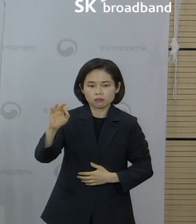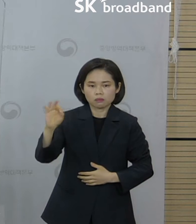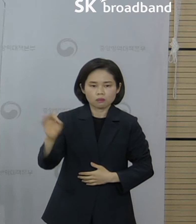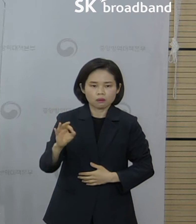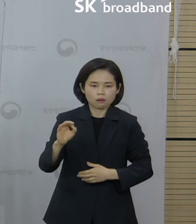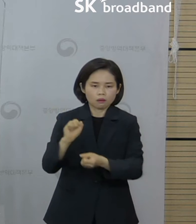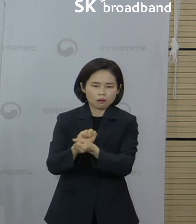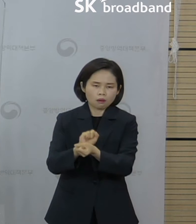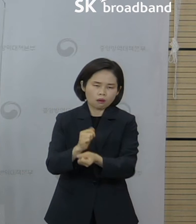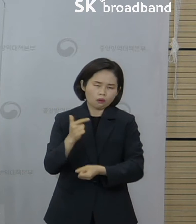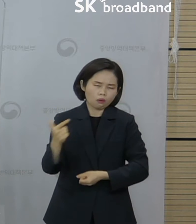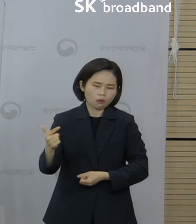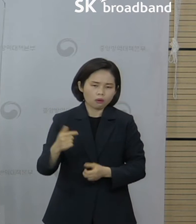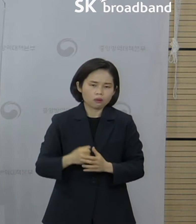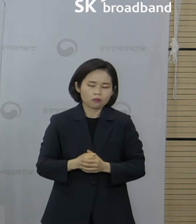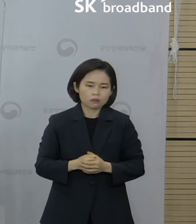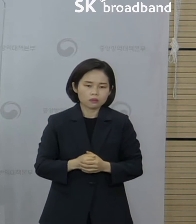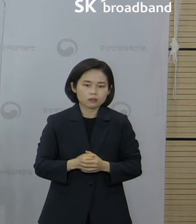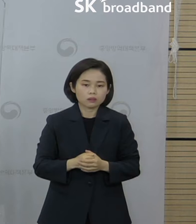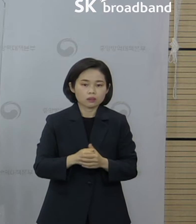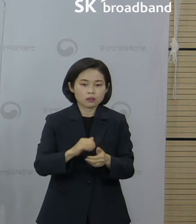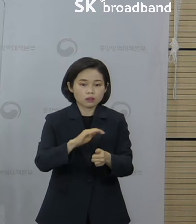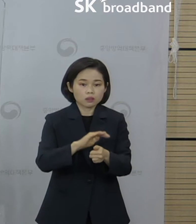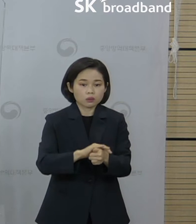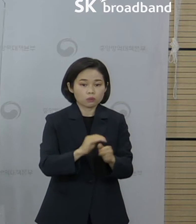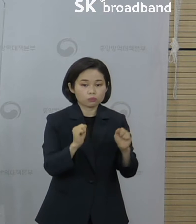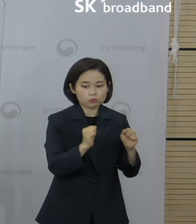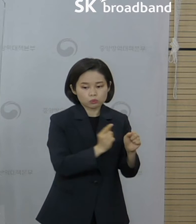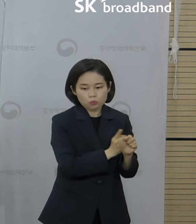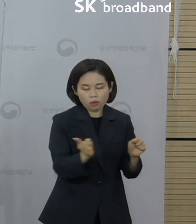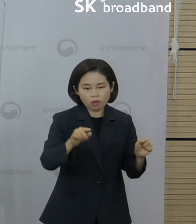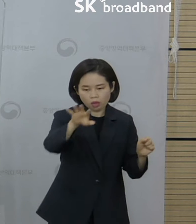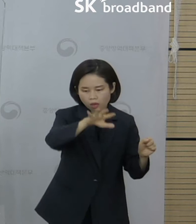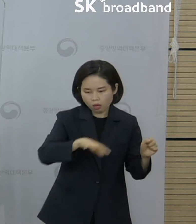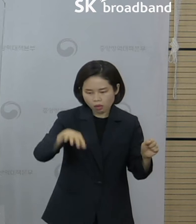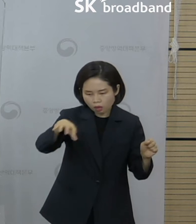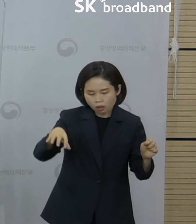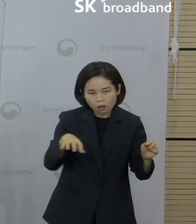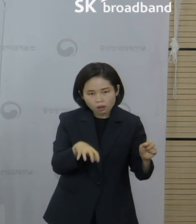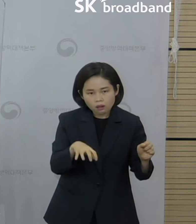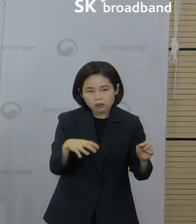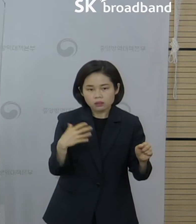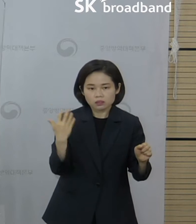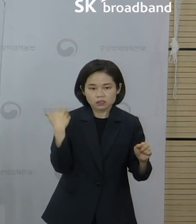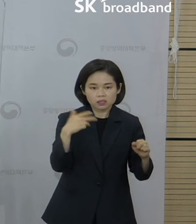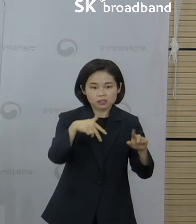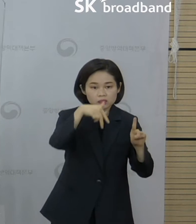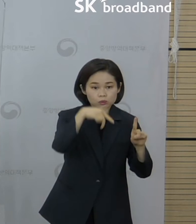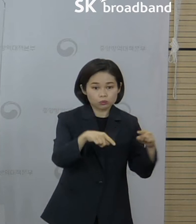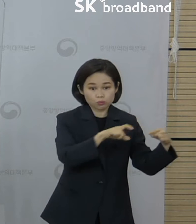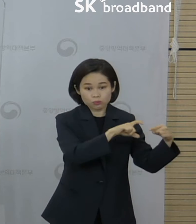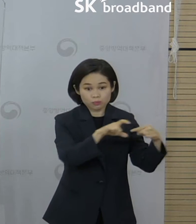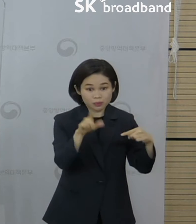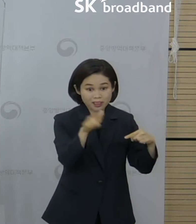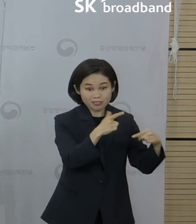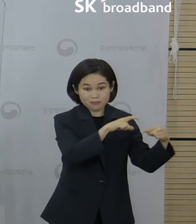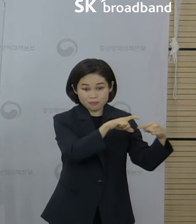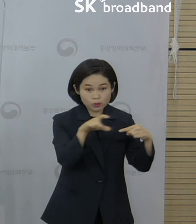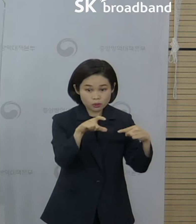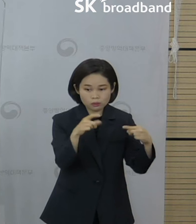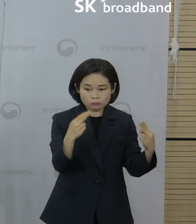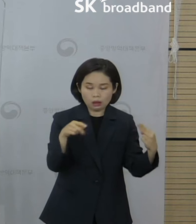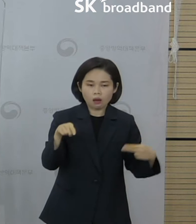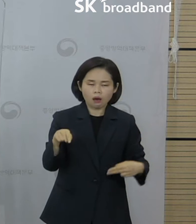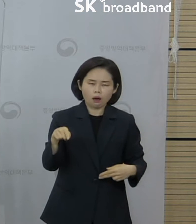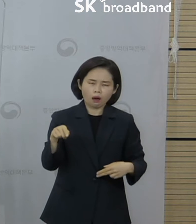63.7%를 차지하고 있습니다. 경북권을 제외한 다른 모든 권역에서 지난 일주일간의 하루 평균 확진자